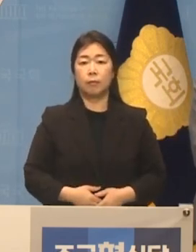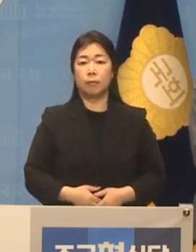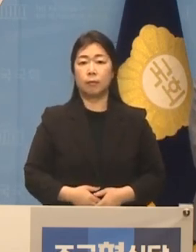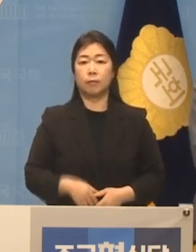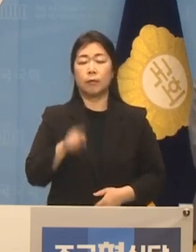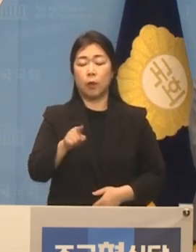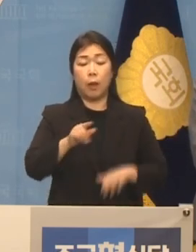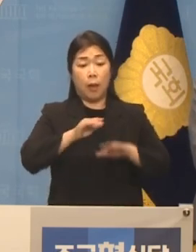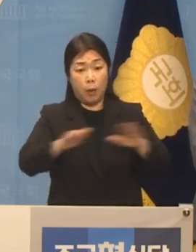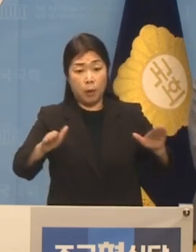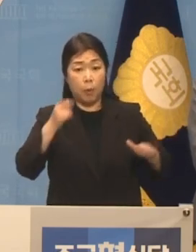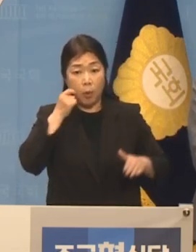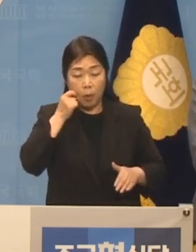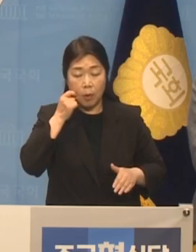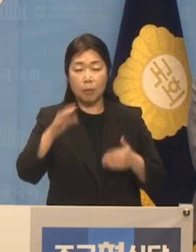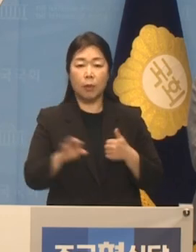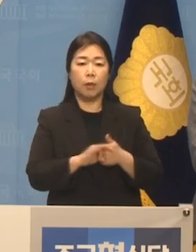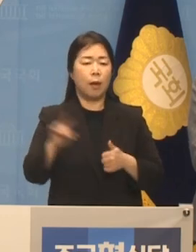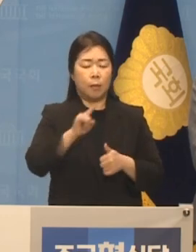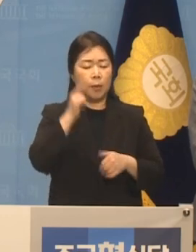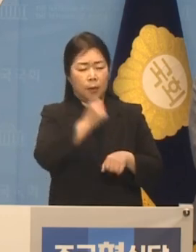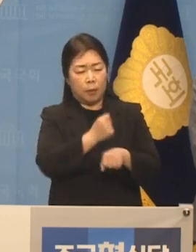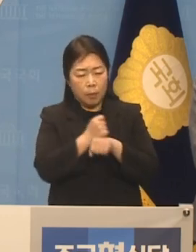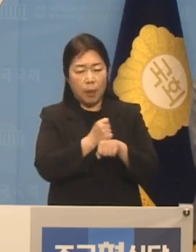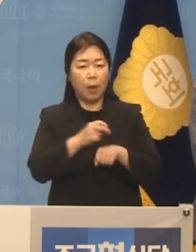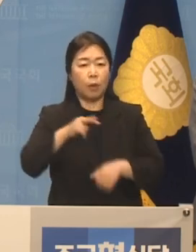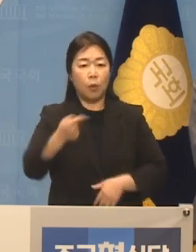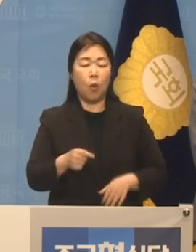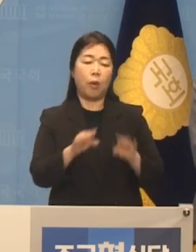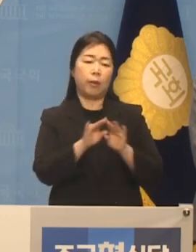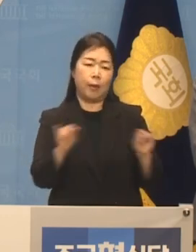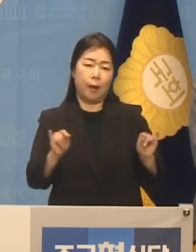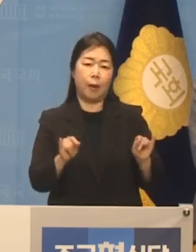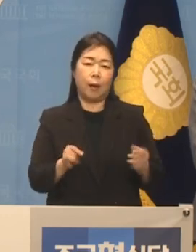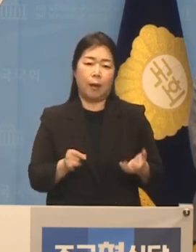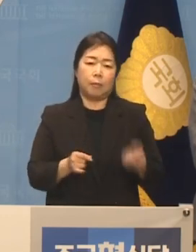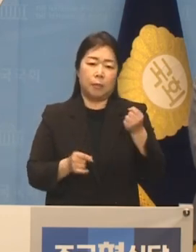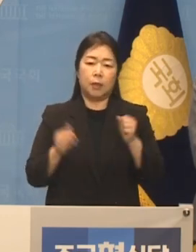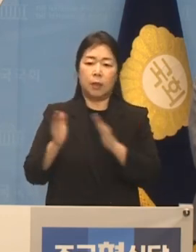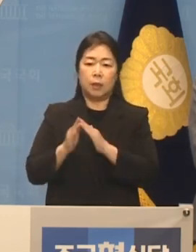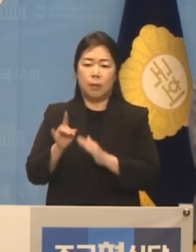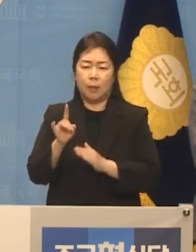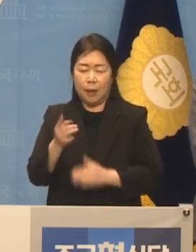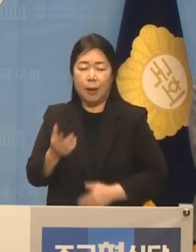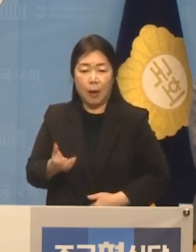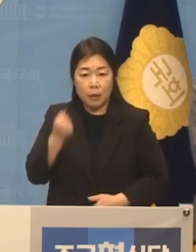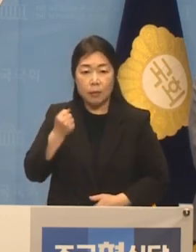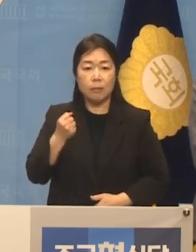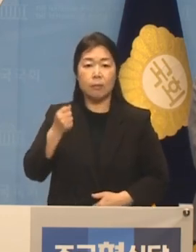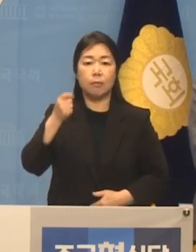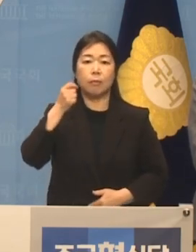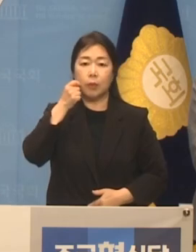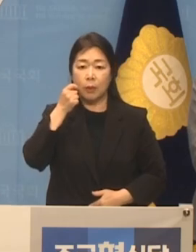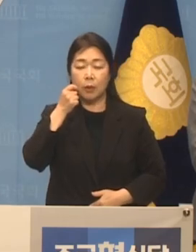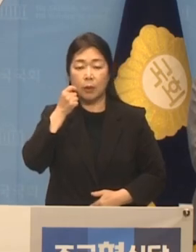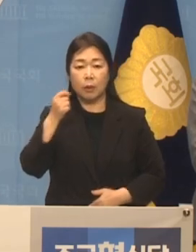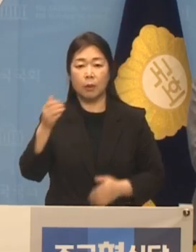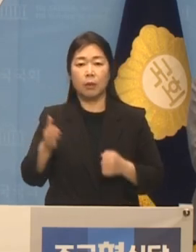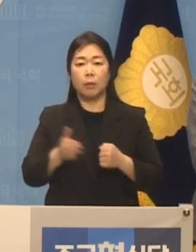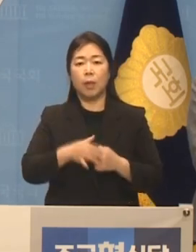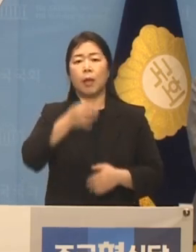이걸 혁파하지 못하면 아무리 애를 써도 땅 한 떼기, 집 한 칸 제대로 마련하지 못해서